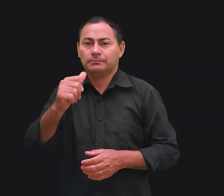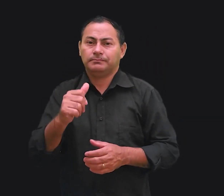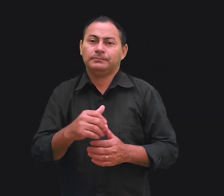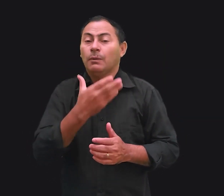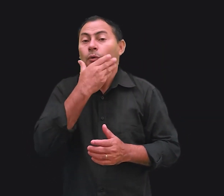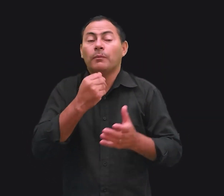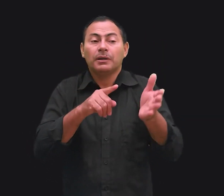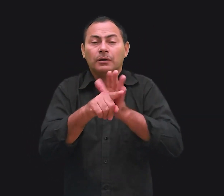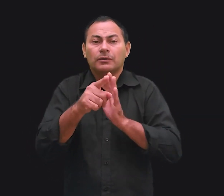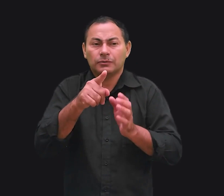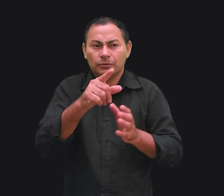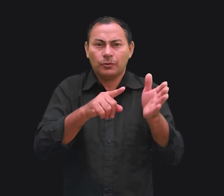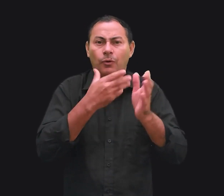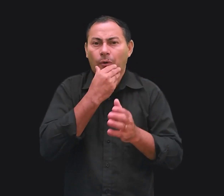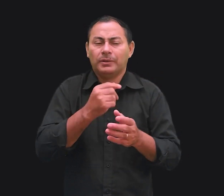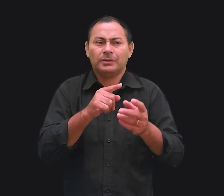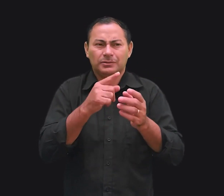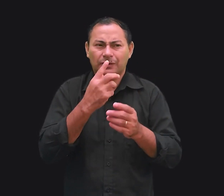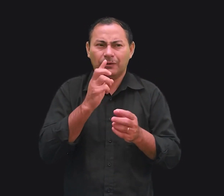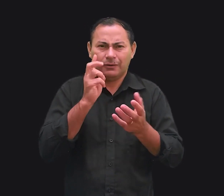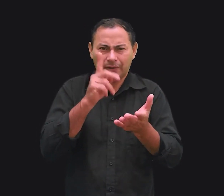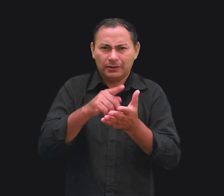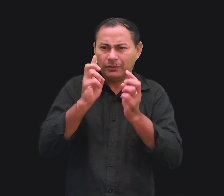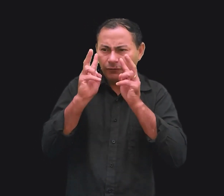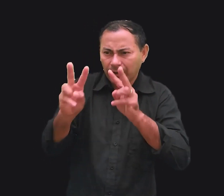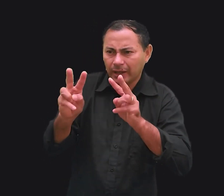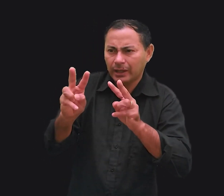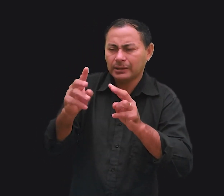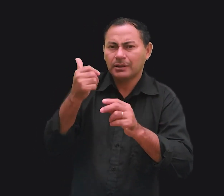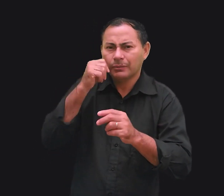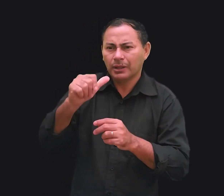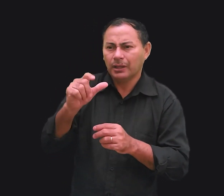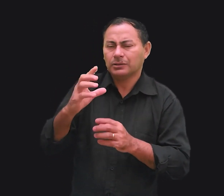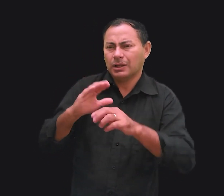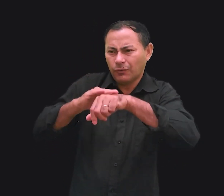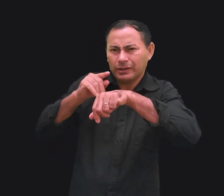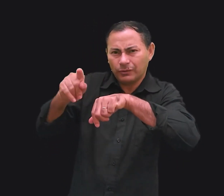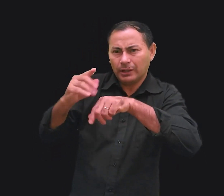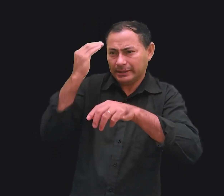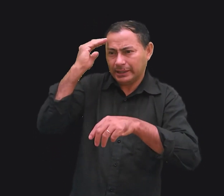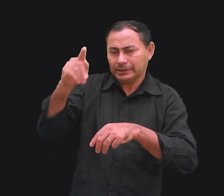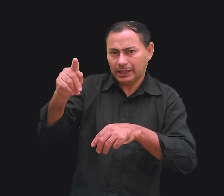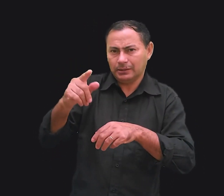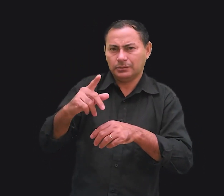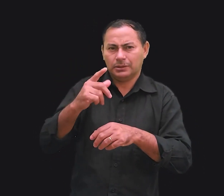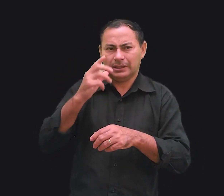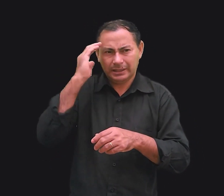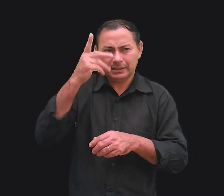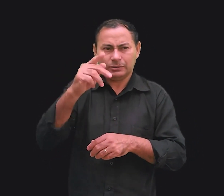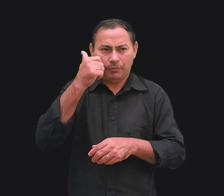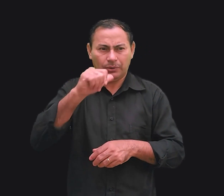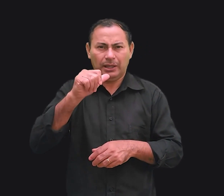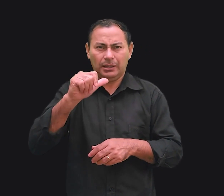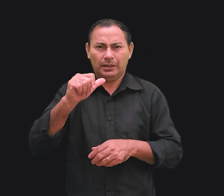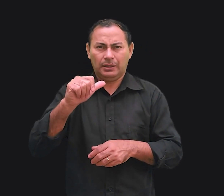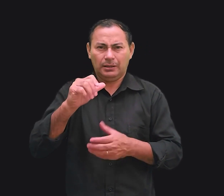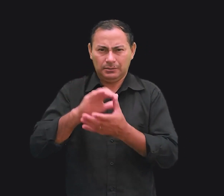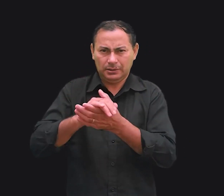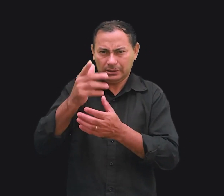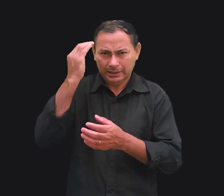maridos. Você vê essa mulher? Você realmente a ouve? Estamos falando em entender seu cônjuge. O que